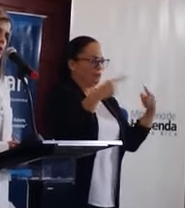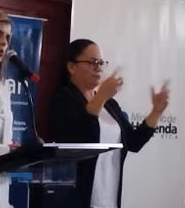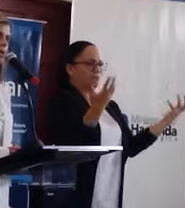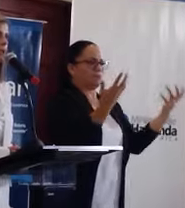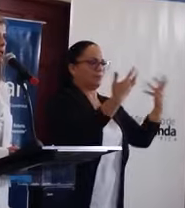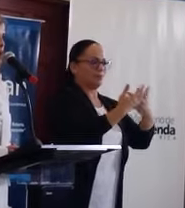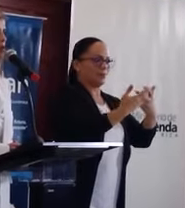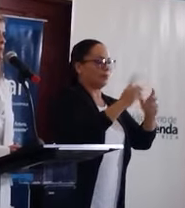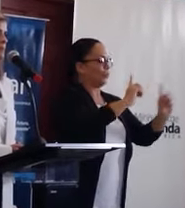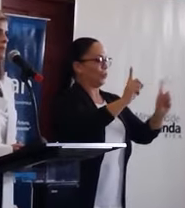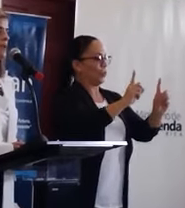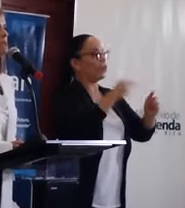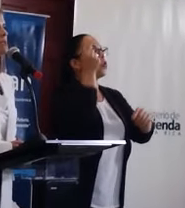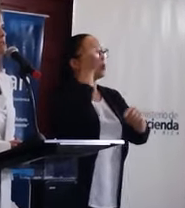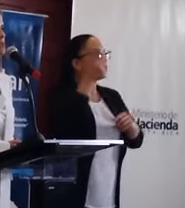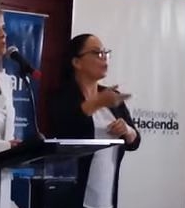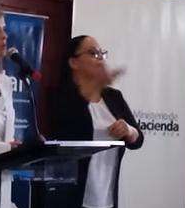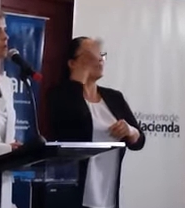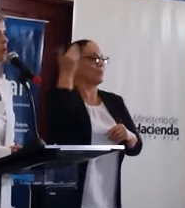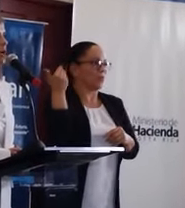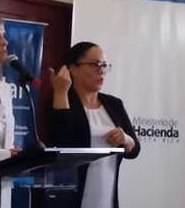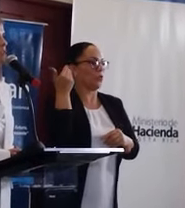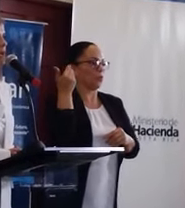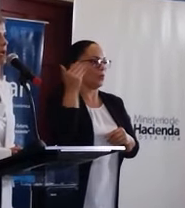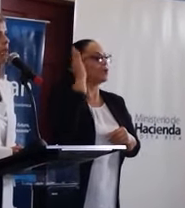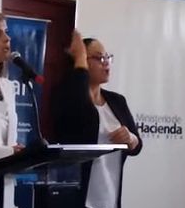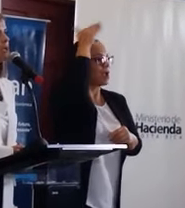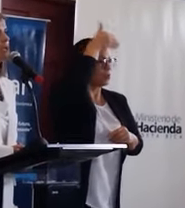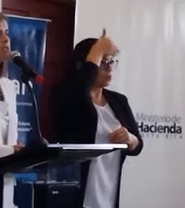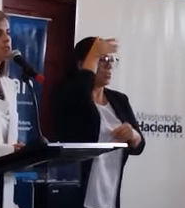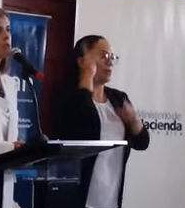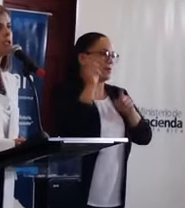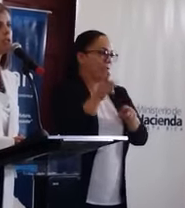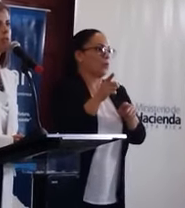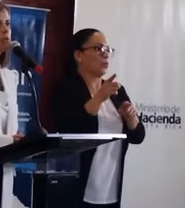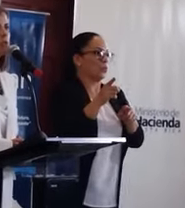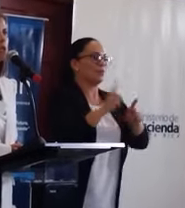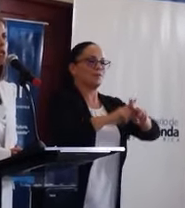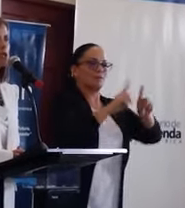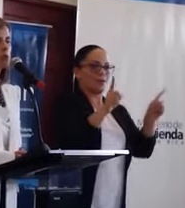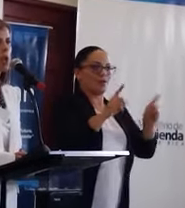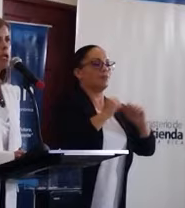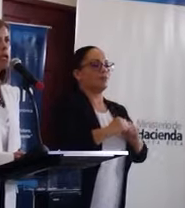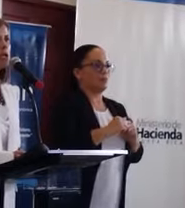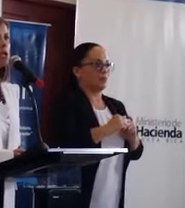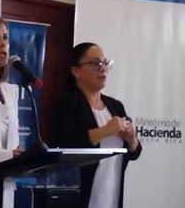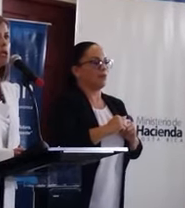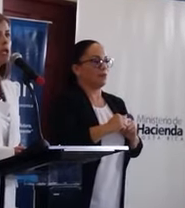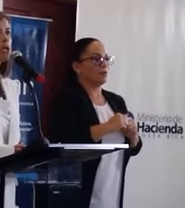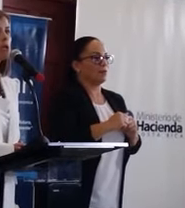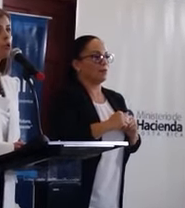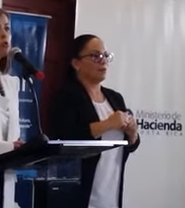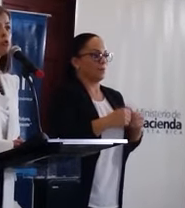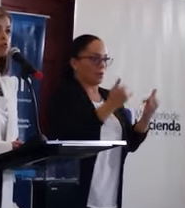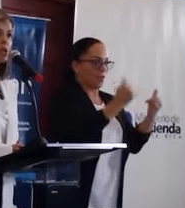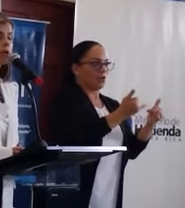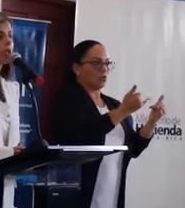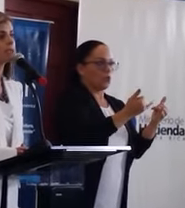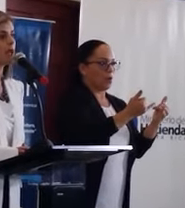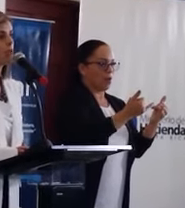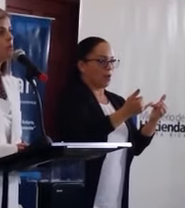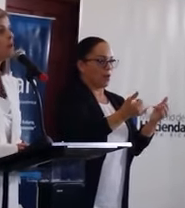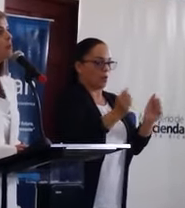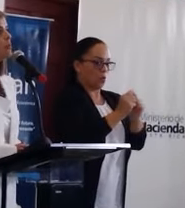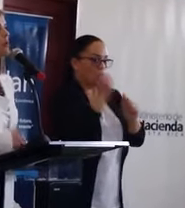la administración anterior, de la administración de don Carlos Alvarado, que el ejercicio de alineamiento con el actual no se